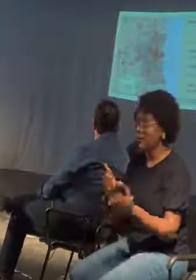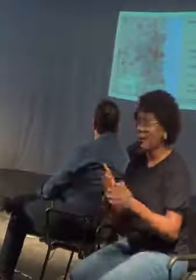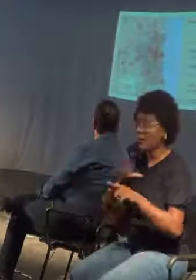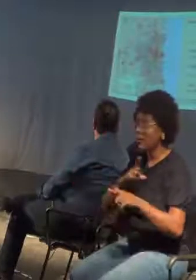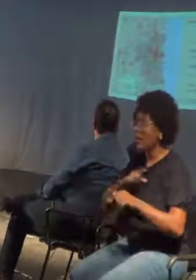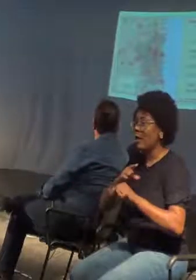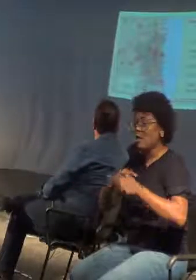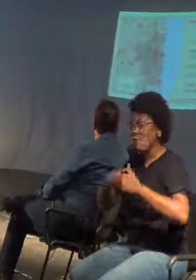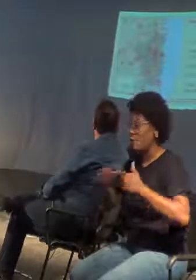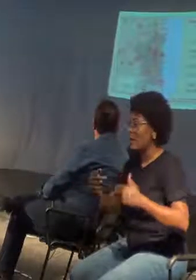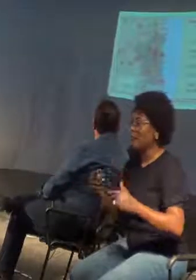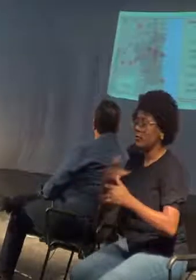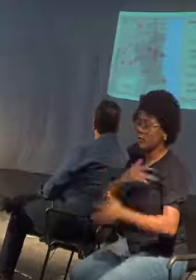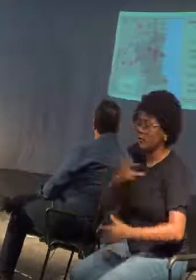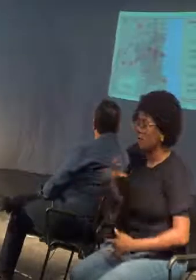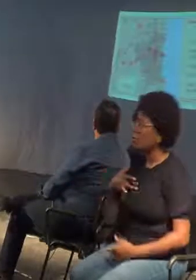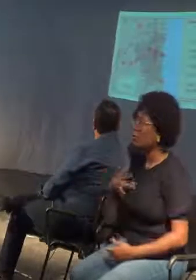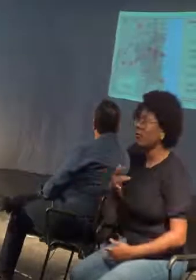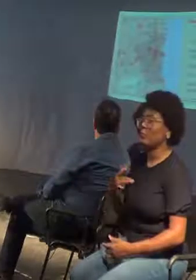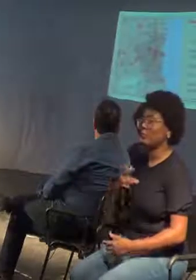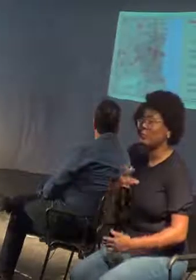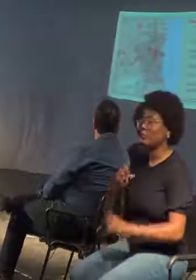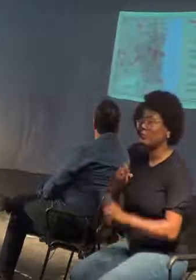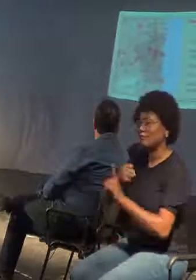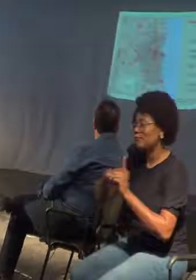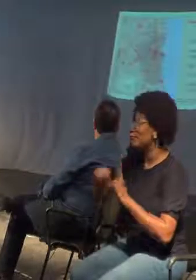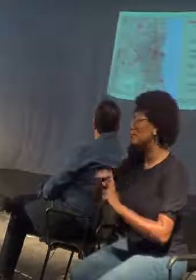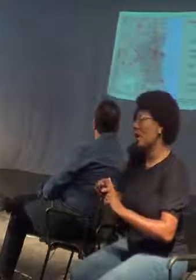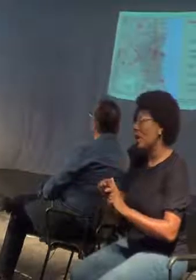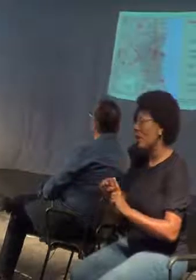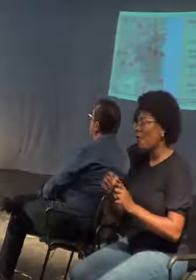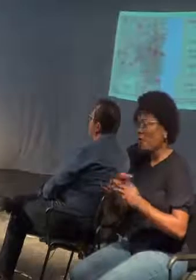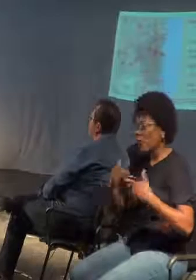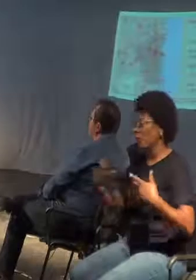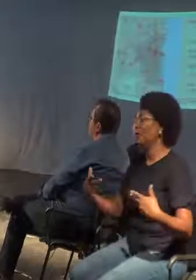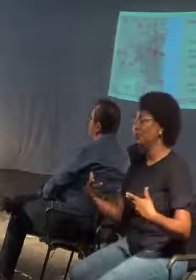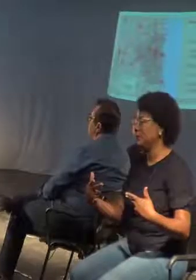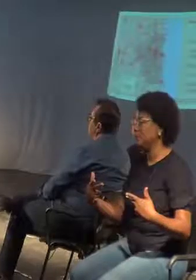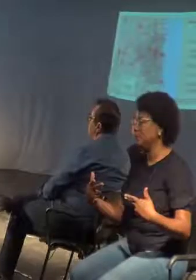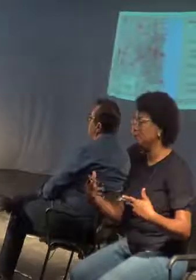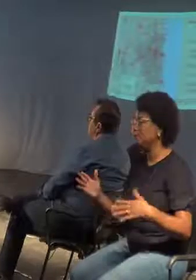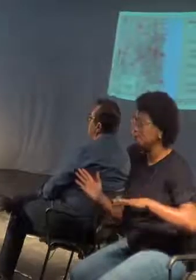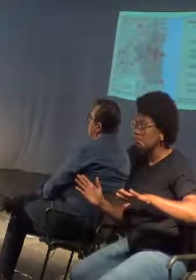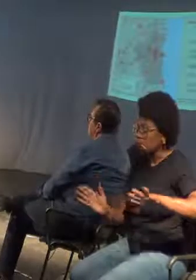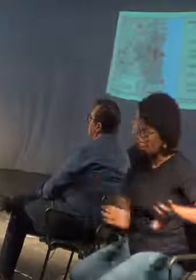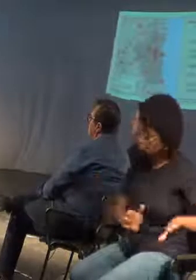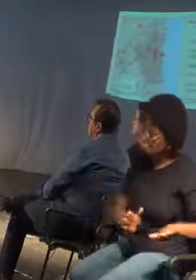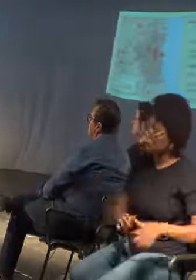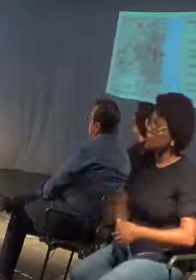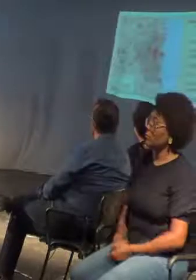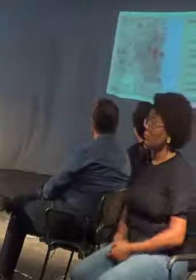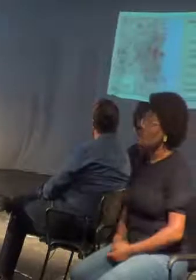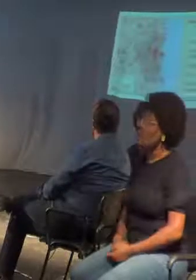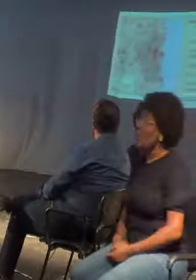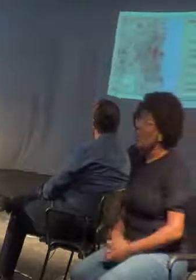A CETU fez um trabalho em 2011, infelizmente não é tão bem divulgado, né? Mas é um